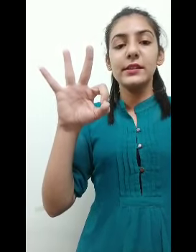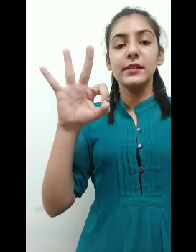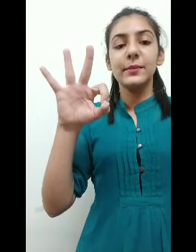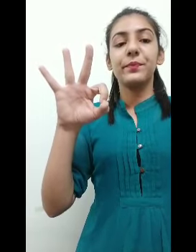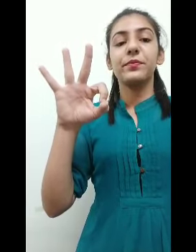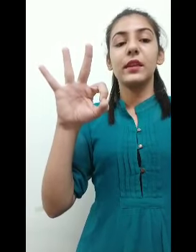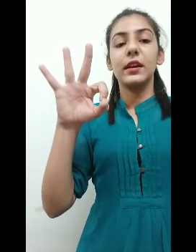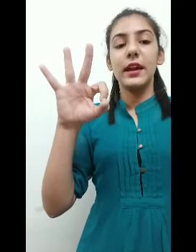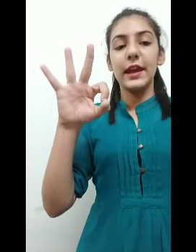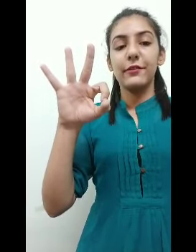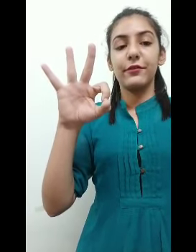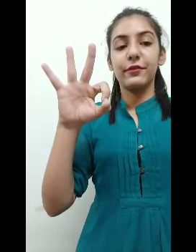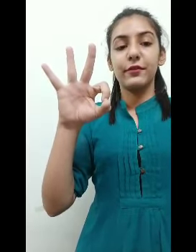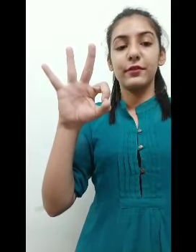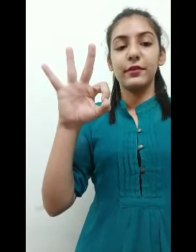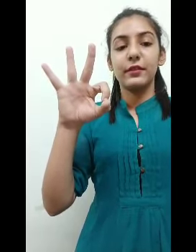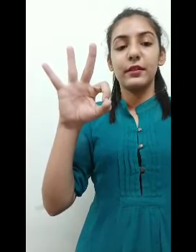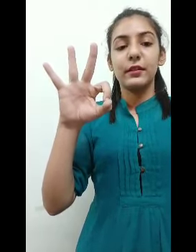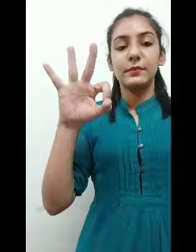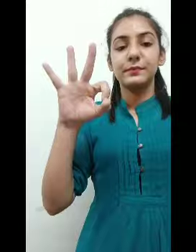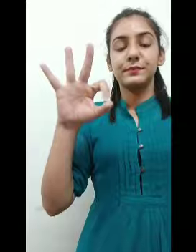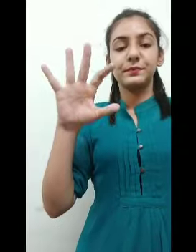अल्फाबेट एफ,